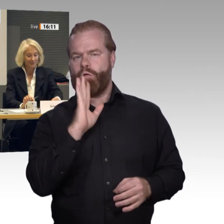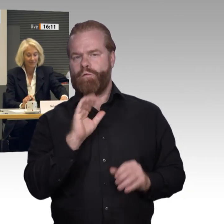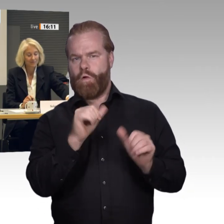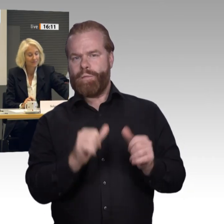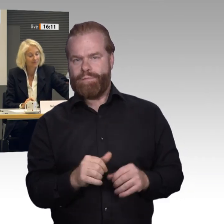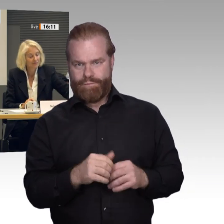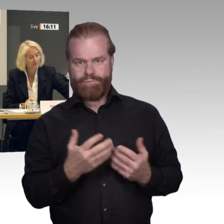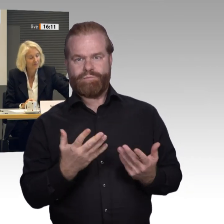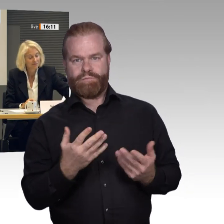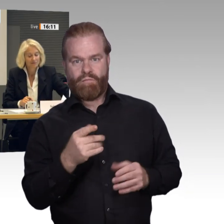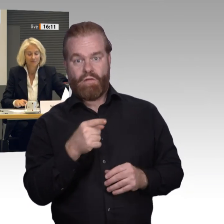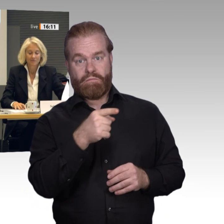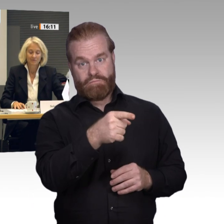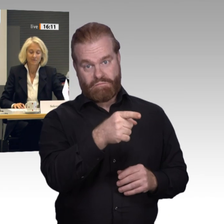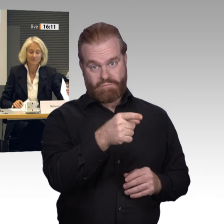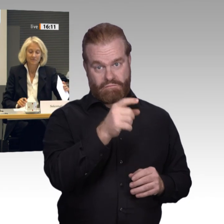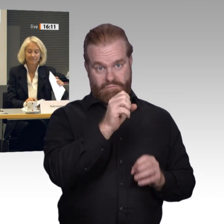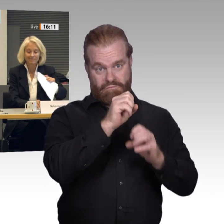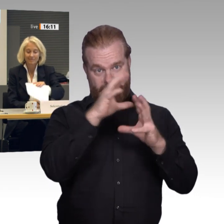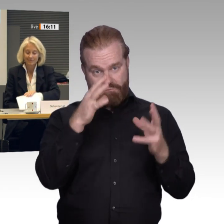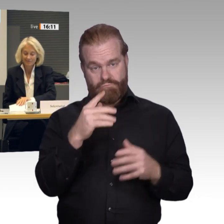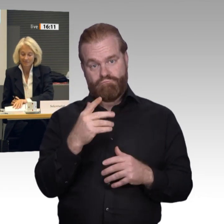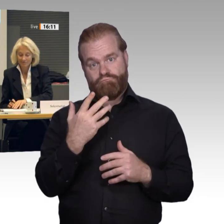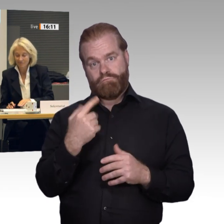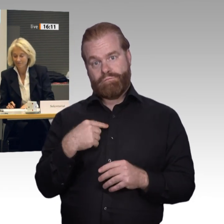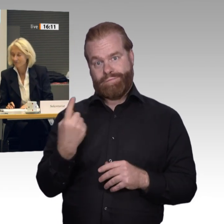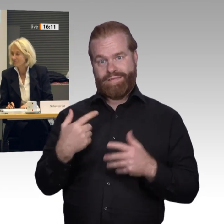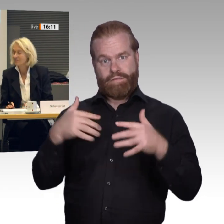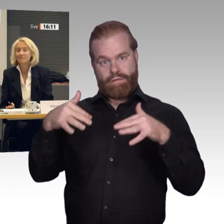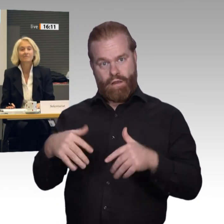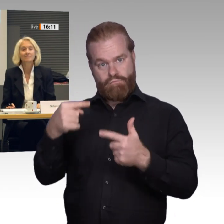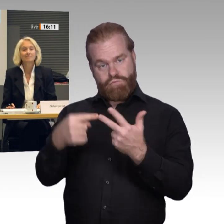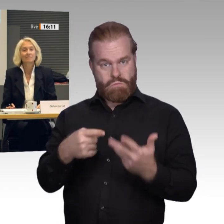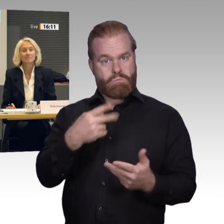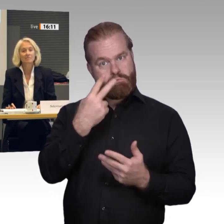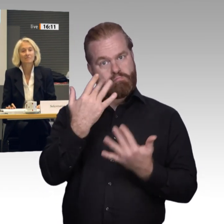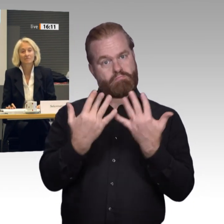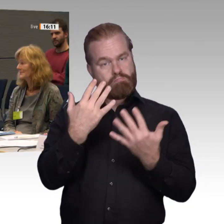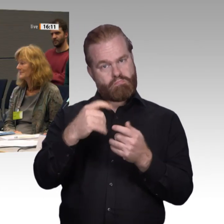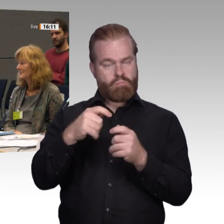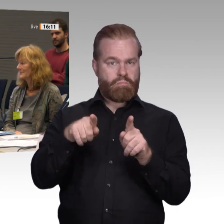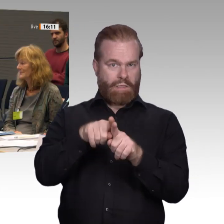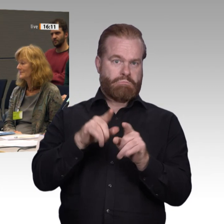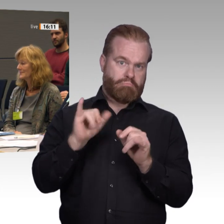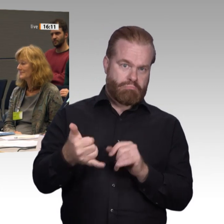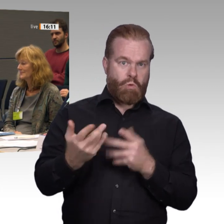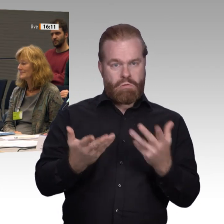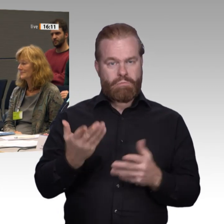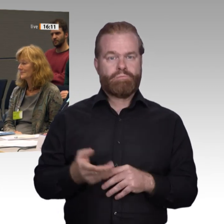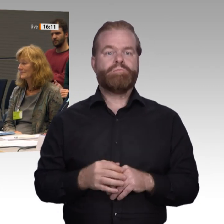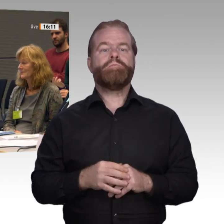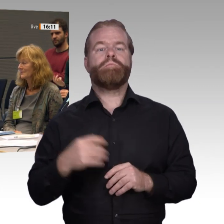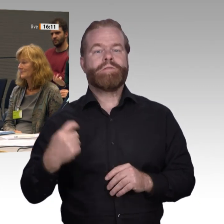Tatsächlich führt ja die Trennung der Leistungen in besonderen Wohngruppen für Menschen mit Behinderung, die bis hier in Einrichtungen